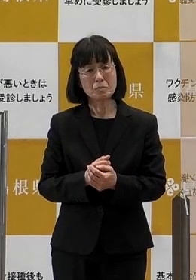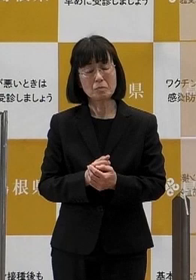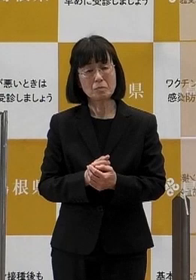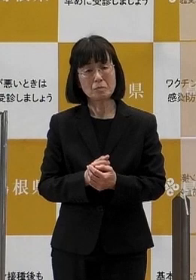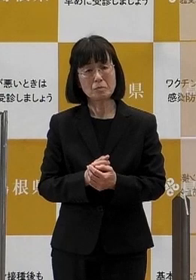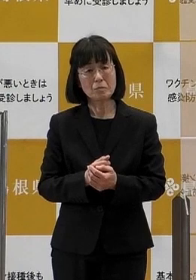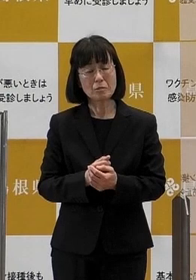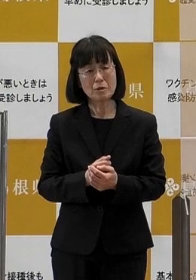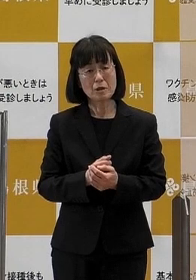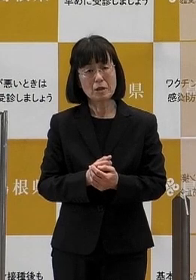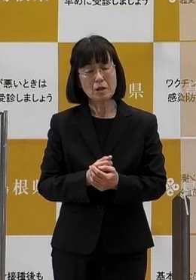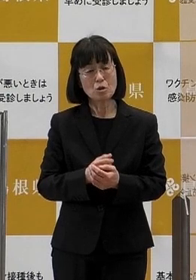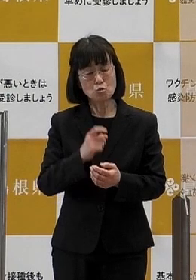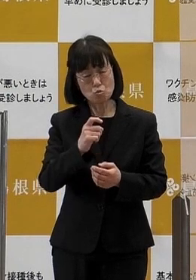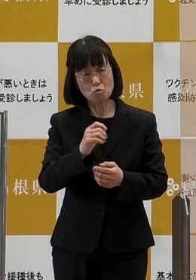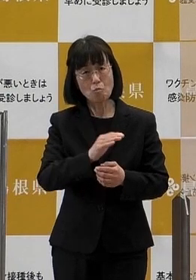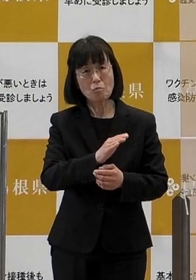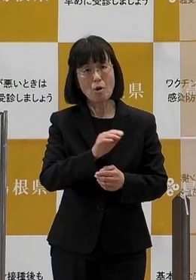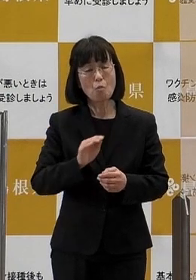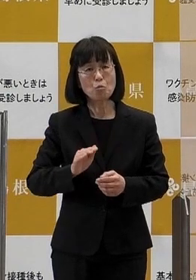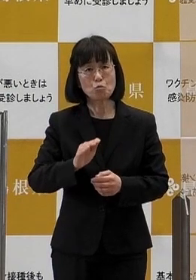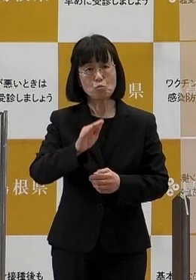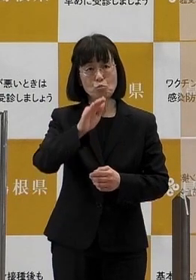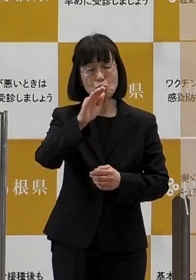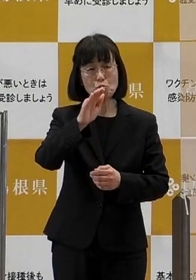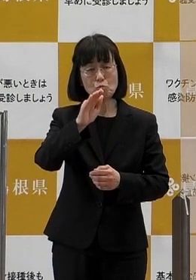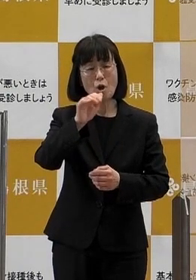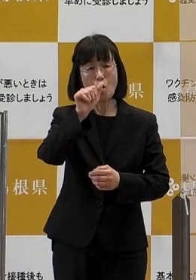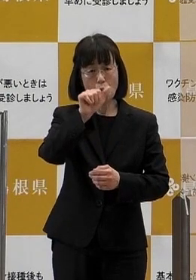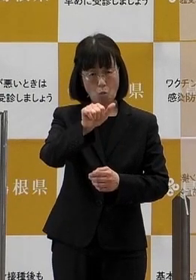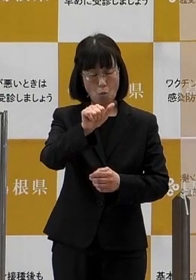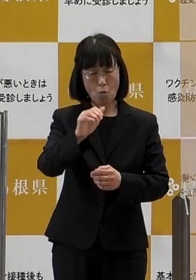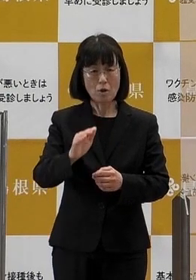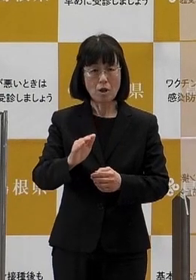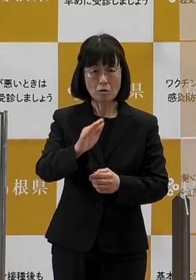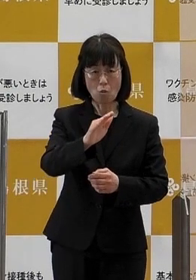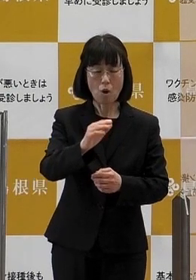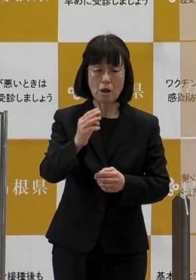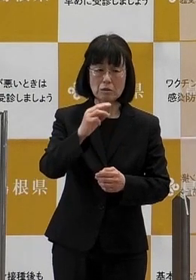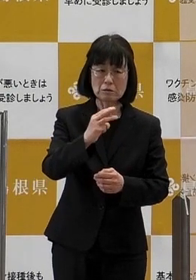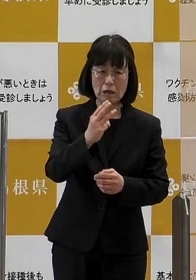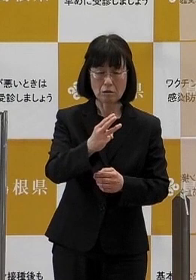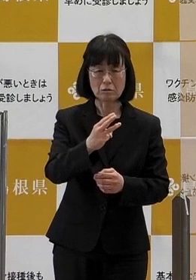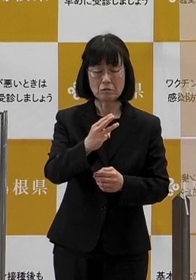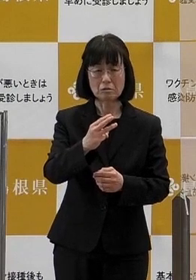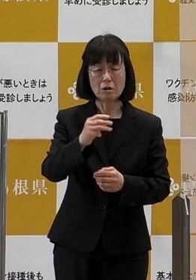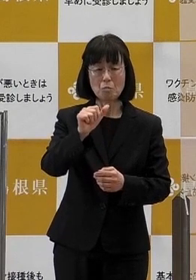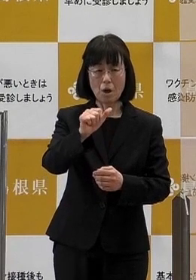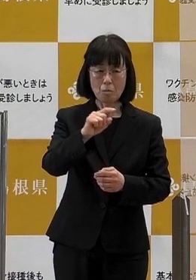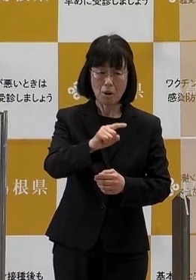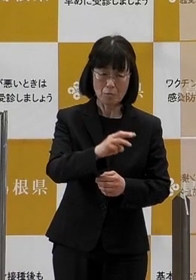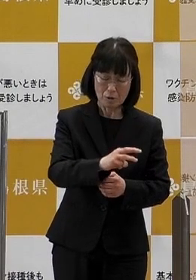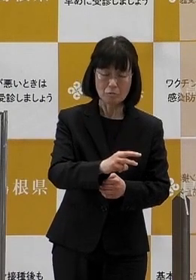の傾き10だったものが5になるとか3になるというのは、これは感染を減らしているんです